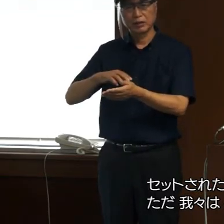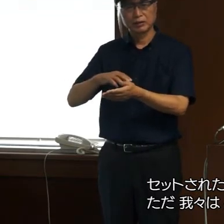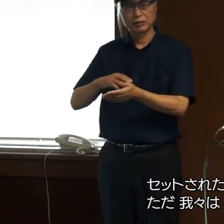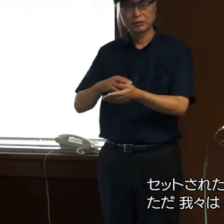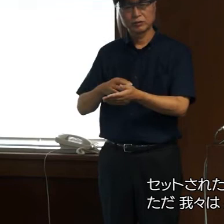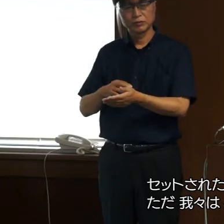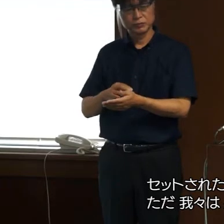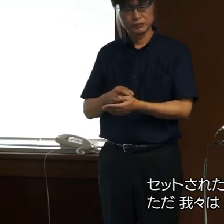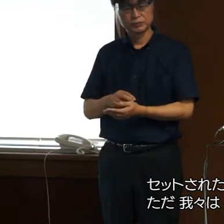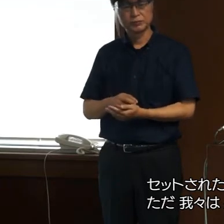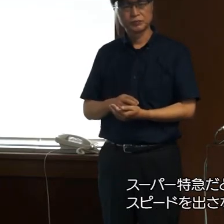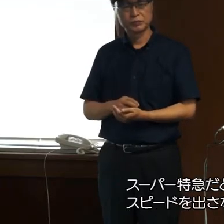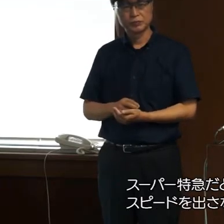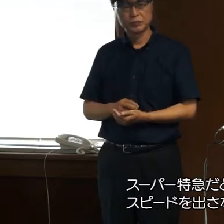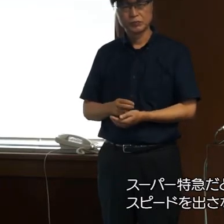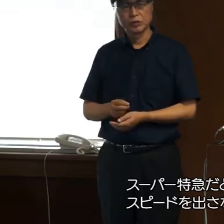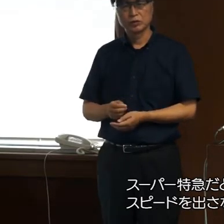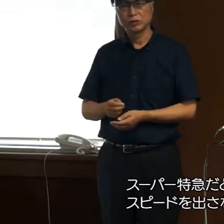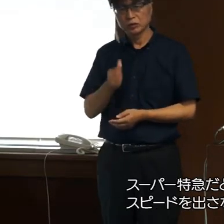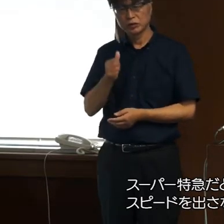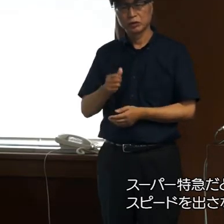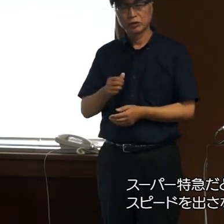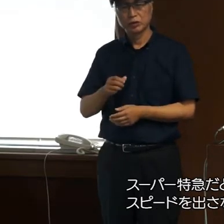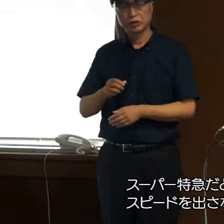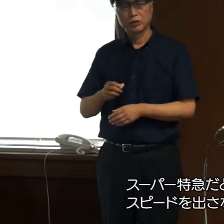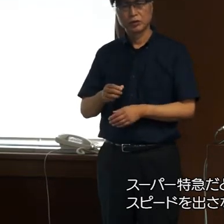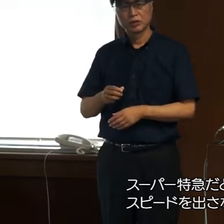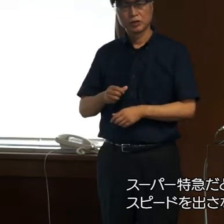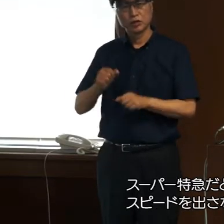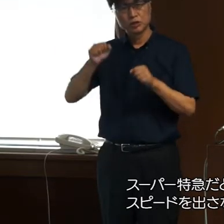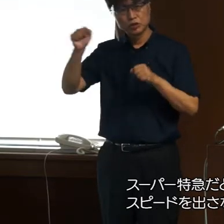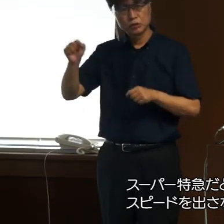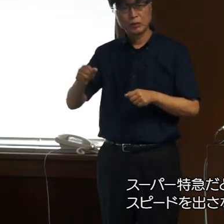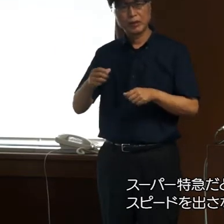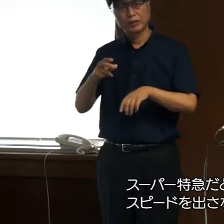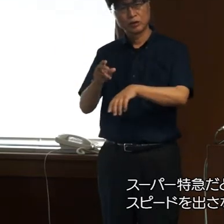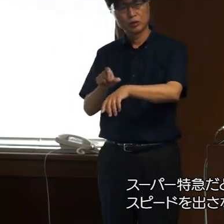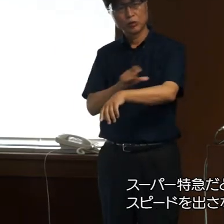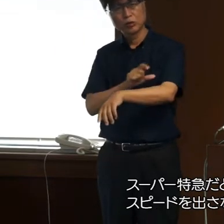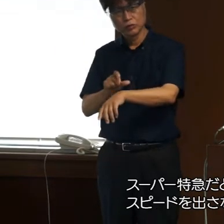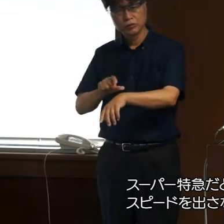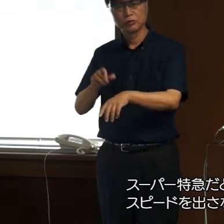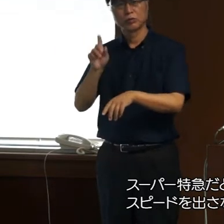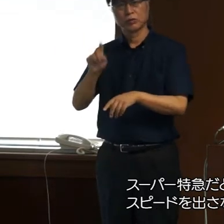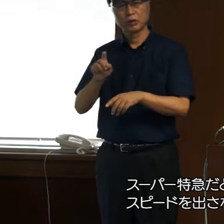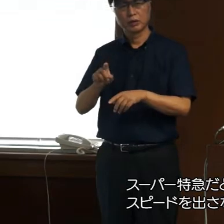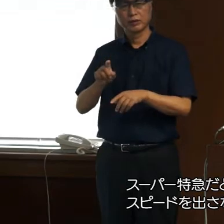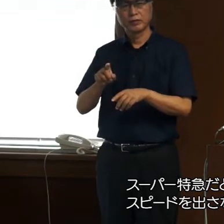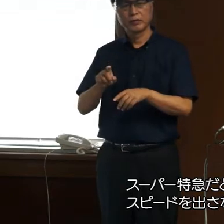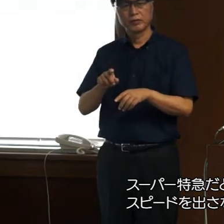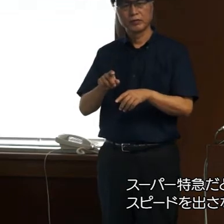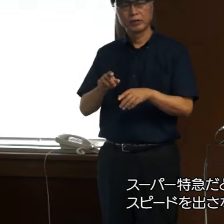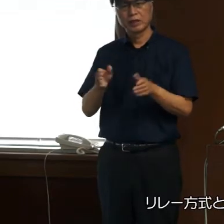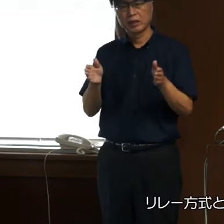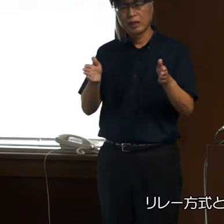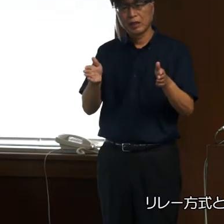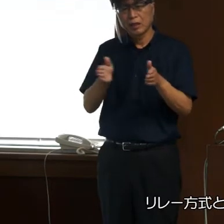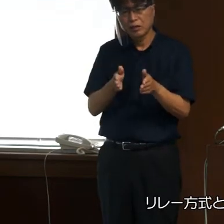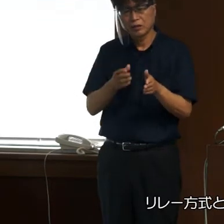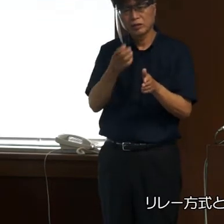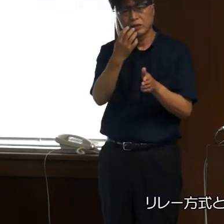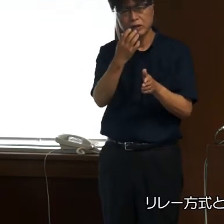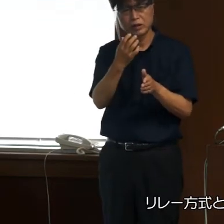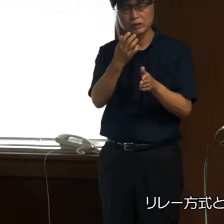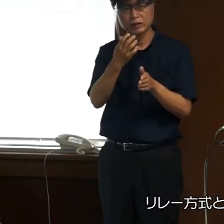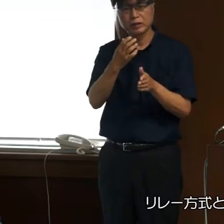に、スーパー特急だとかフリーゲージ、スピードを出さないフリーゲージだとかリレー